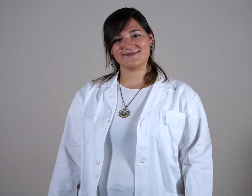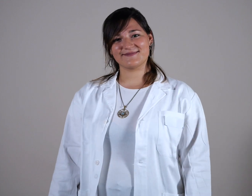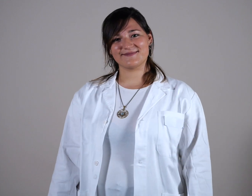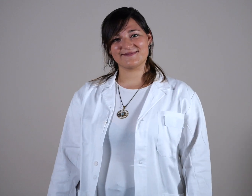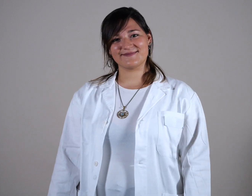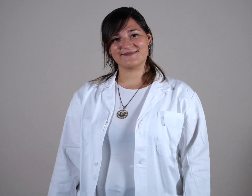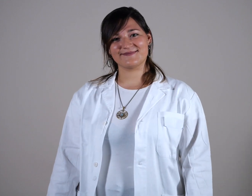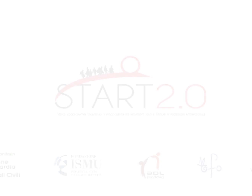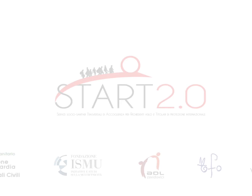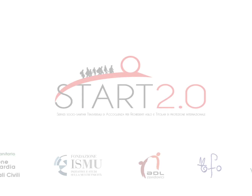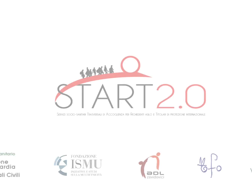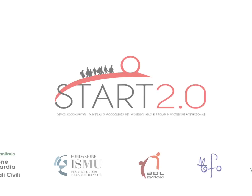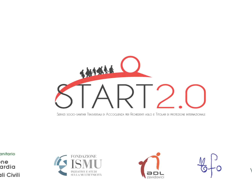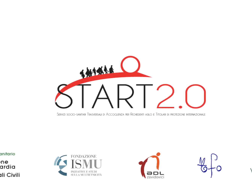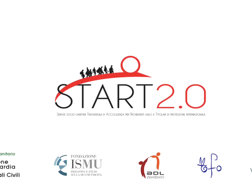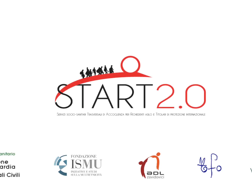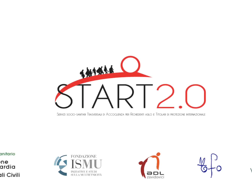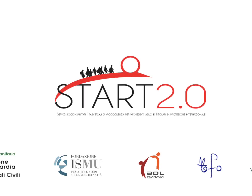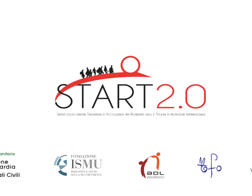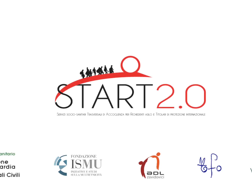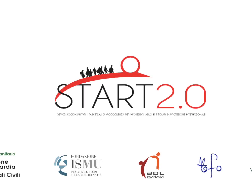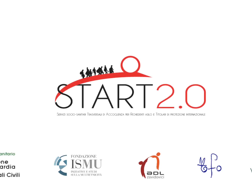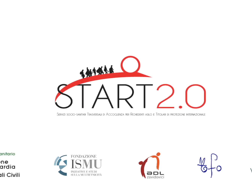তথ্য আপনার উপকারে আসবে। যদি আপনার কোনো প্রশ্ন থেকে থাকে অথবা